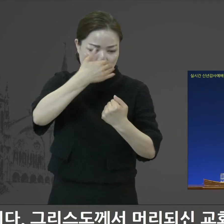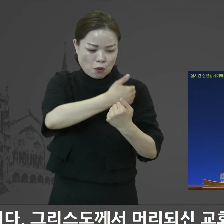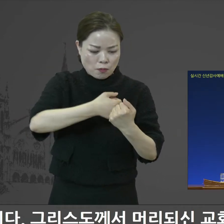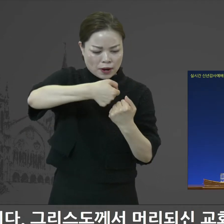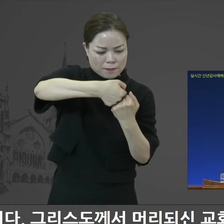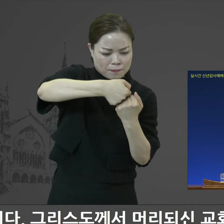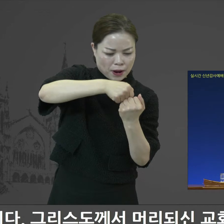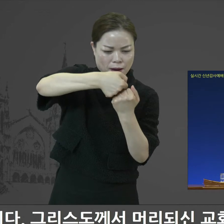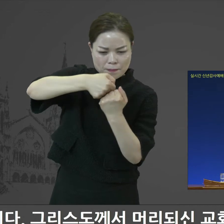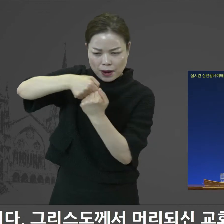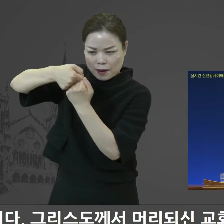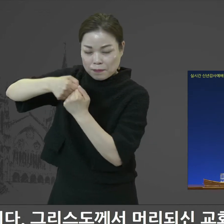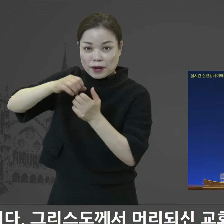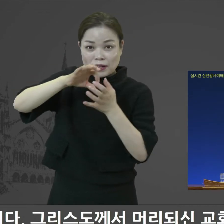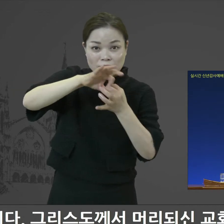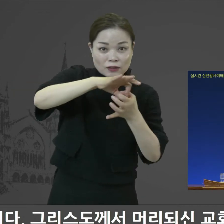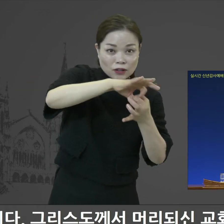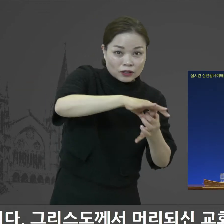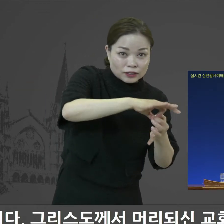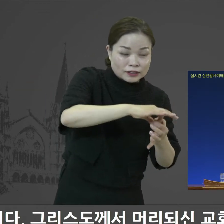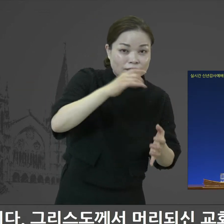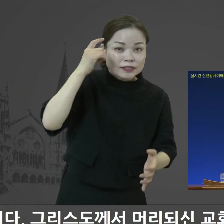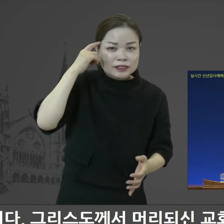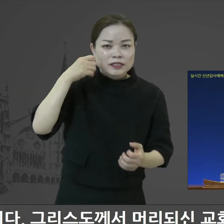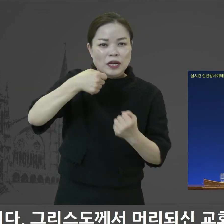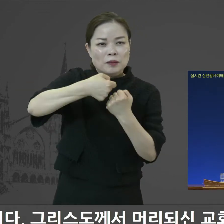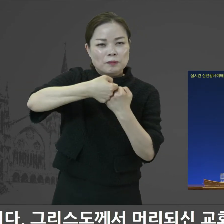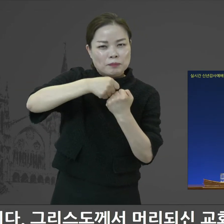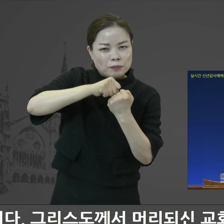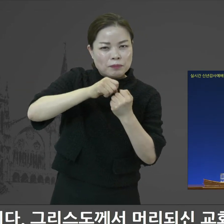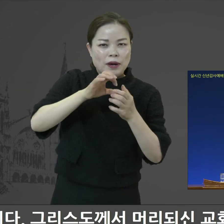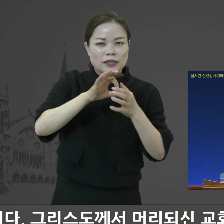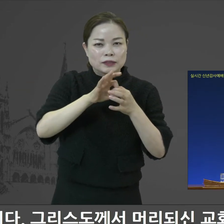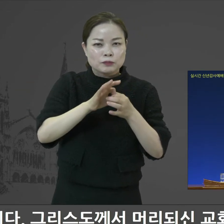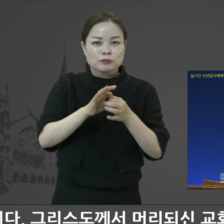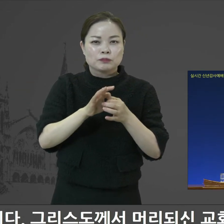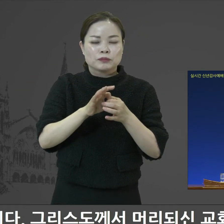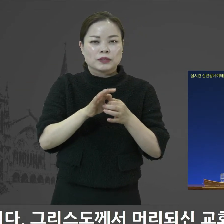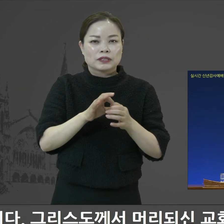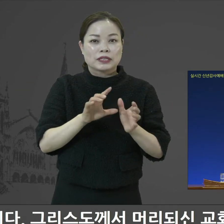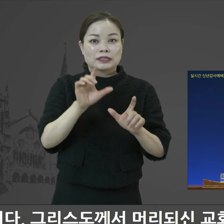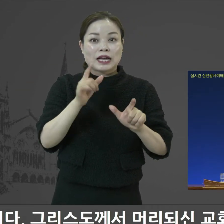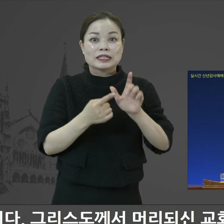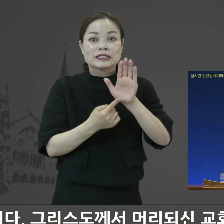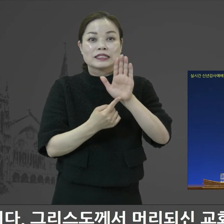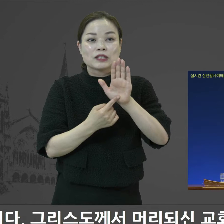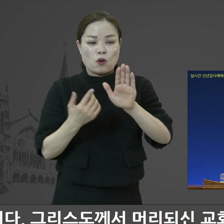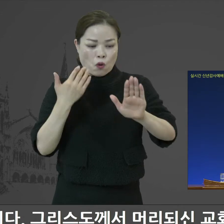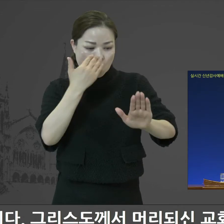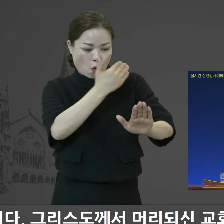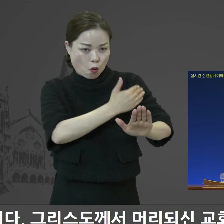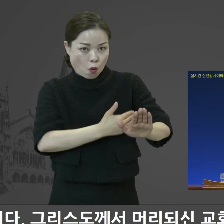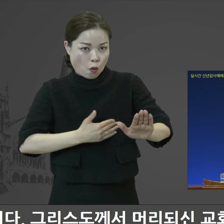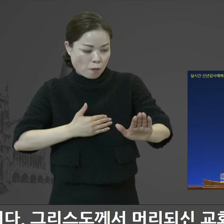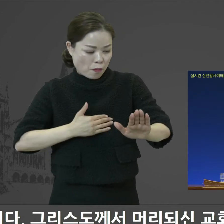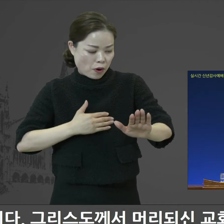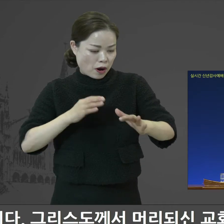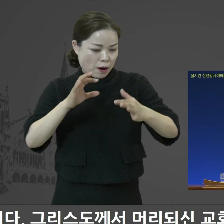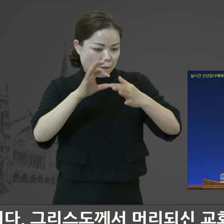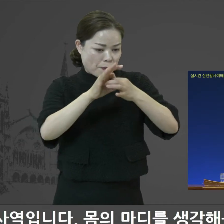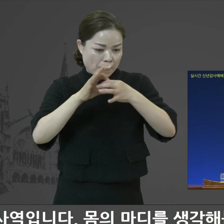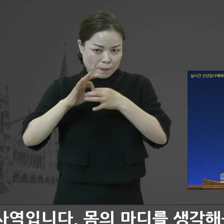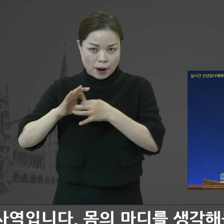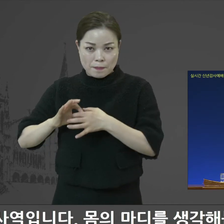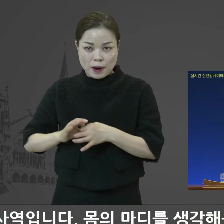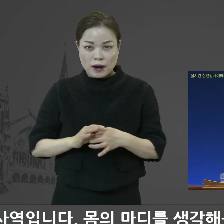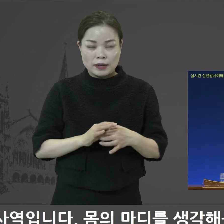부분들을 생각해 보십시다. 이게 꼭 뼈에 연결된 마디뿐만 아니라 상징적으로 보면 온 몸을